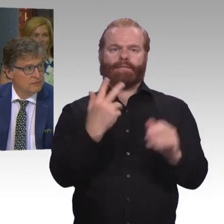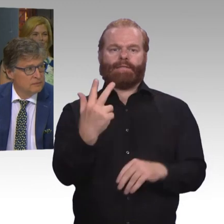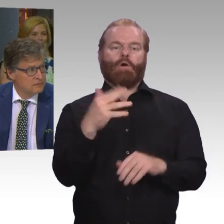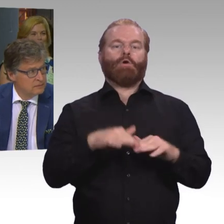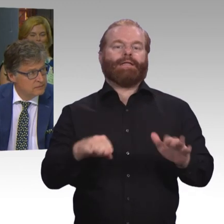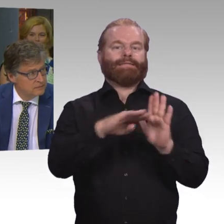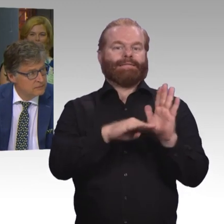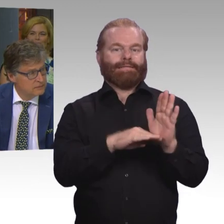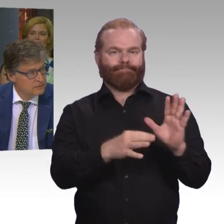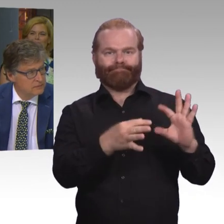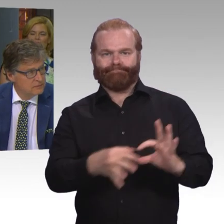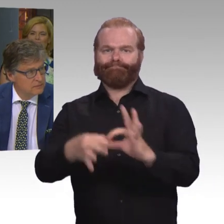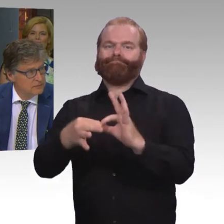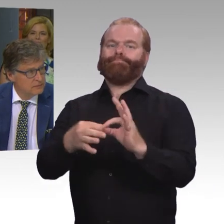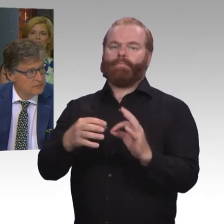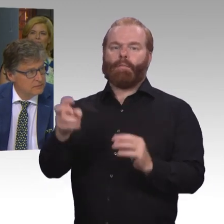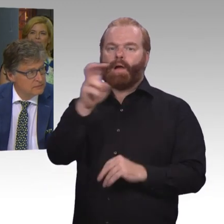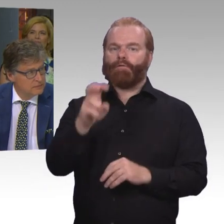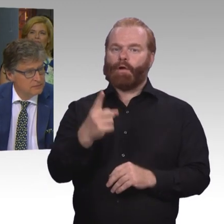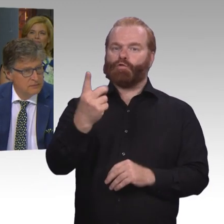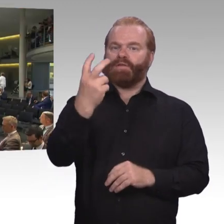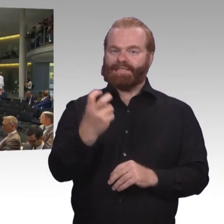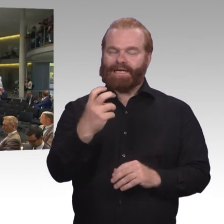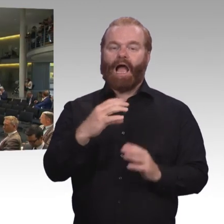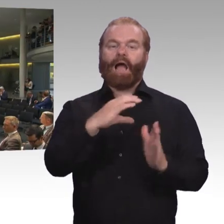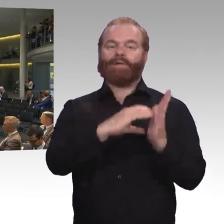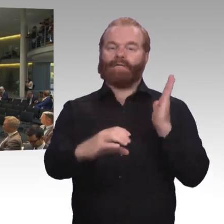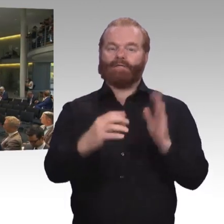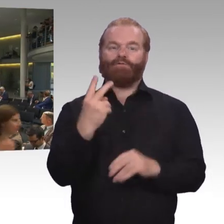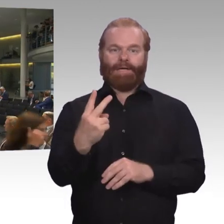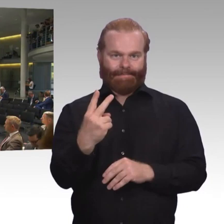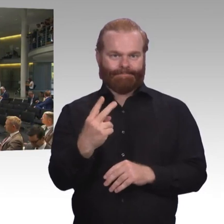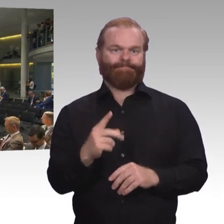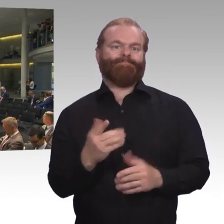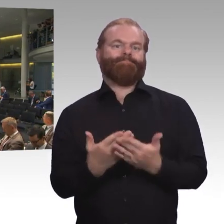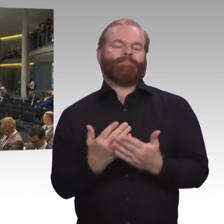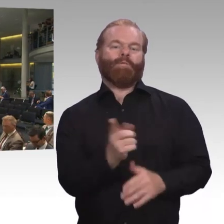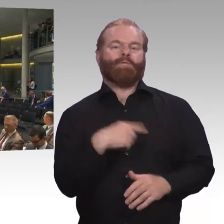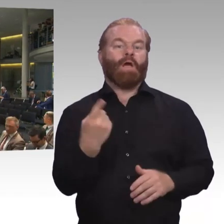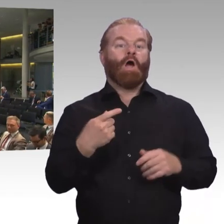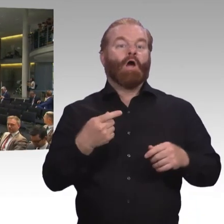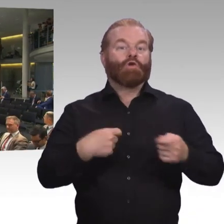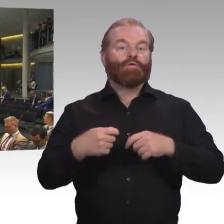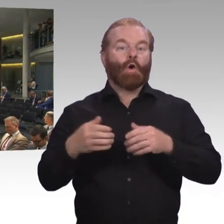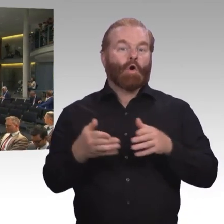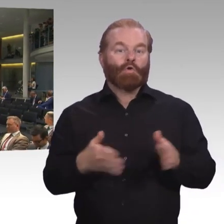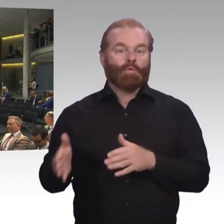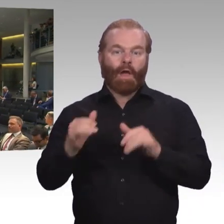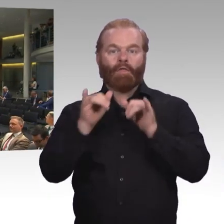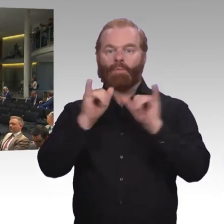Bauarbeiten stattfinden. Im Plenarsaal werden zurzeit die Induktionsschleifen zur Unterstützung von Hörgeschädigten,